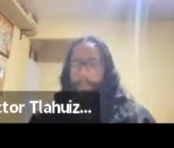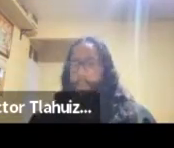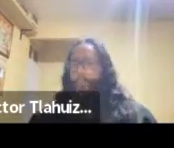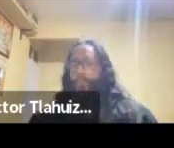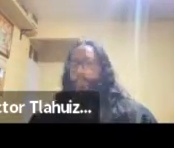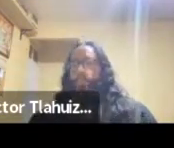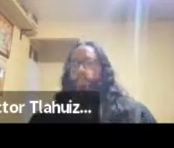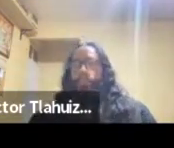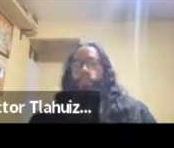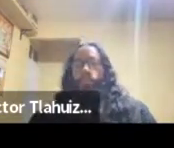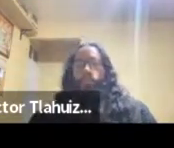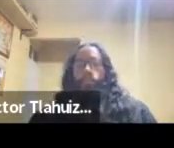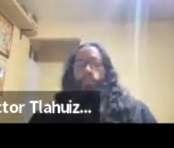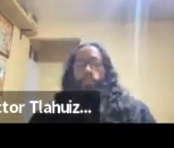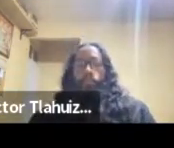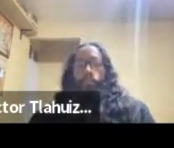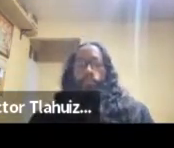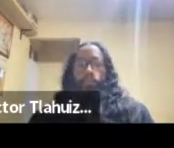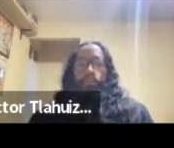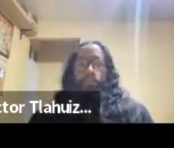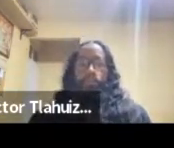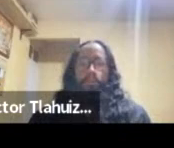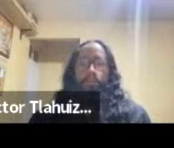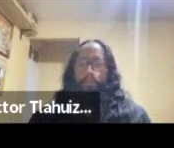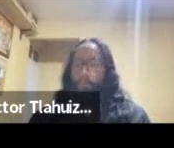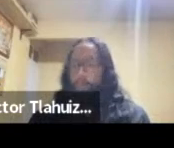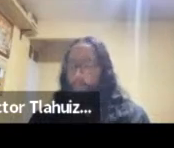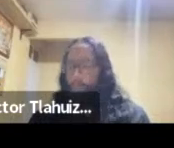Un clásico de belleza.